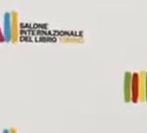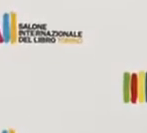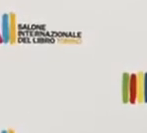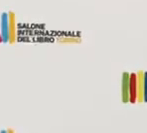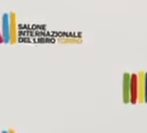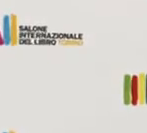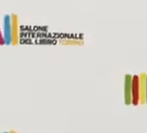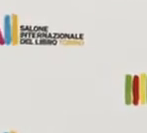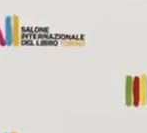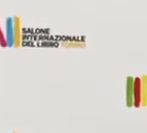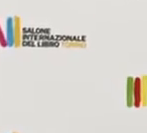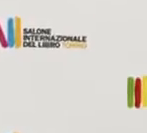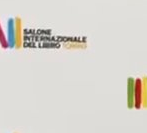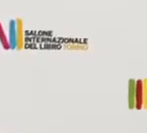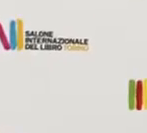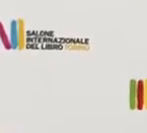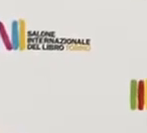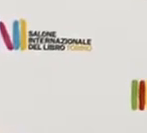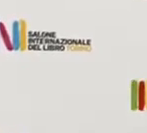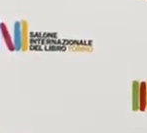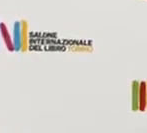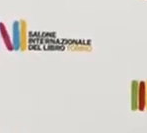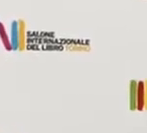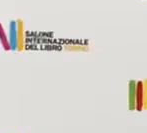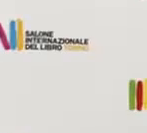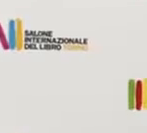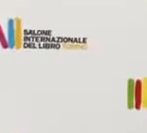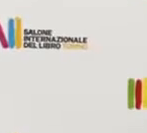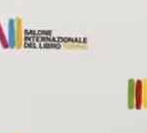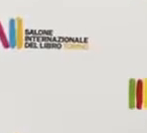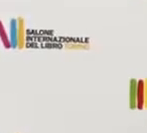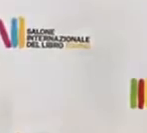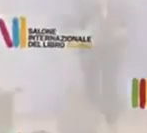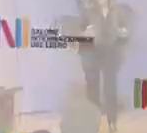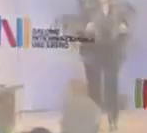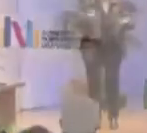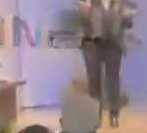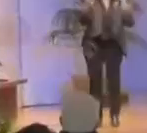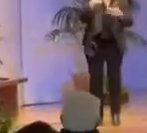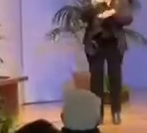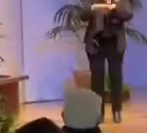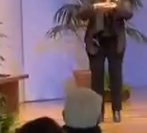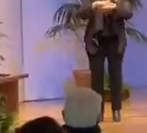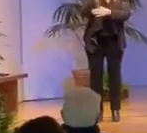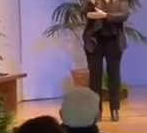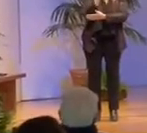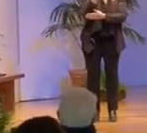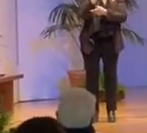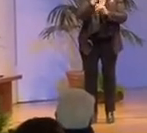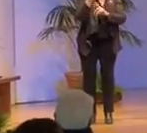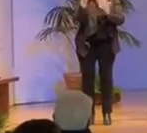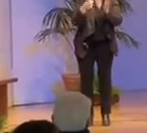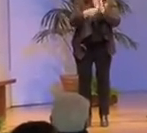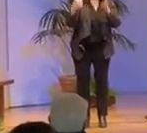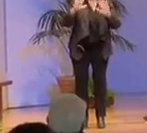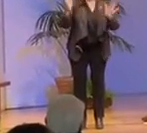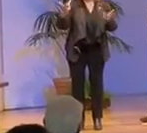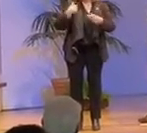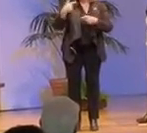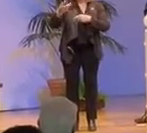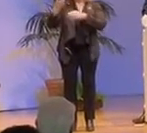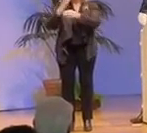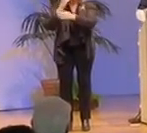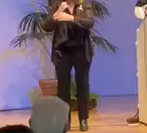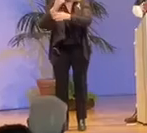sua collocazione tradizionale a maggio, 19-23. Fondamentale per il Salone, chiediamo davvero la